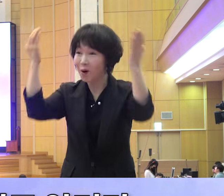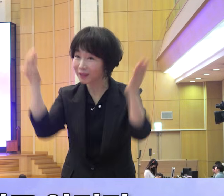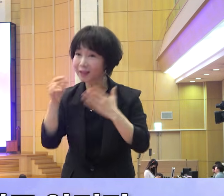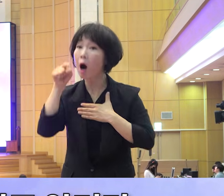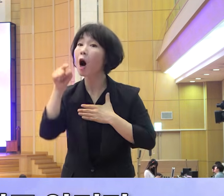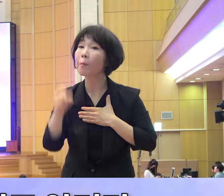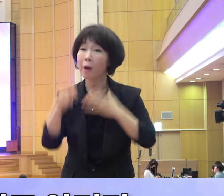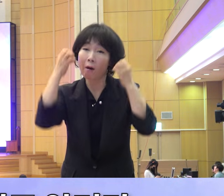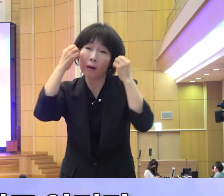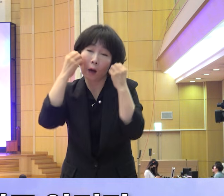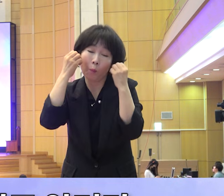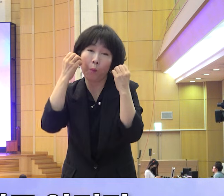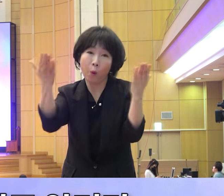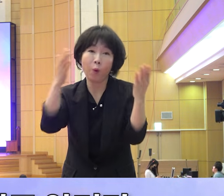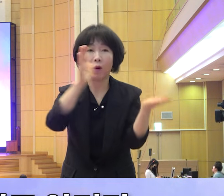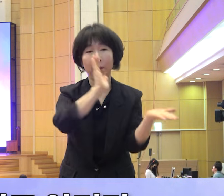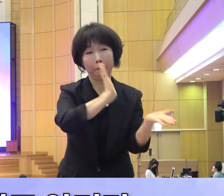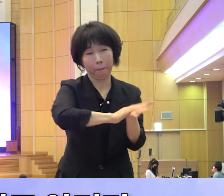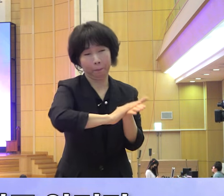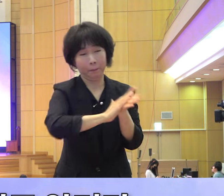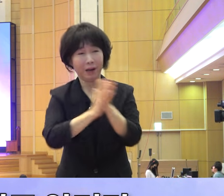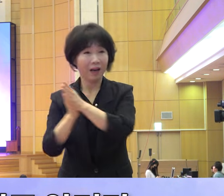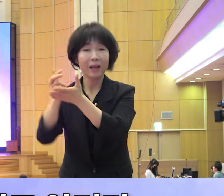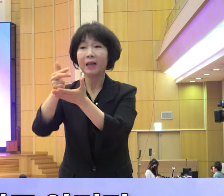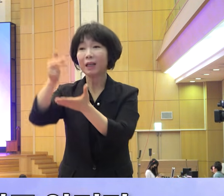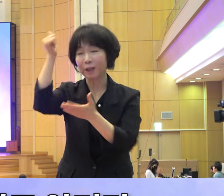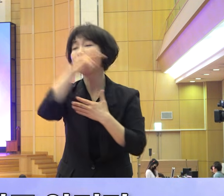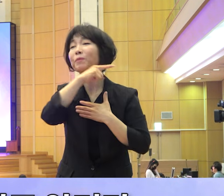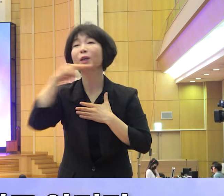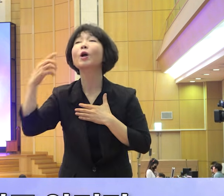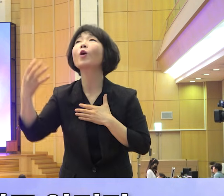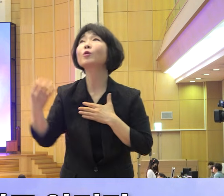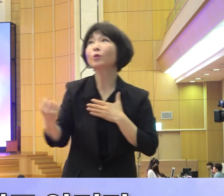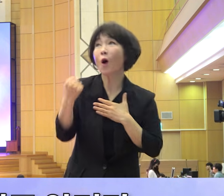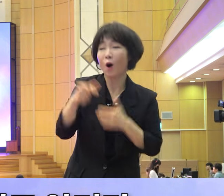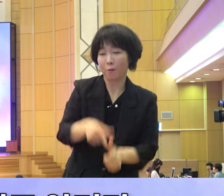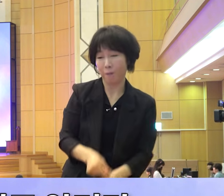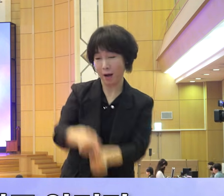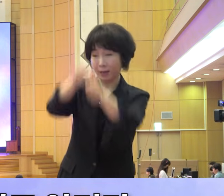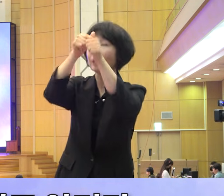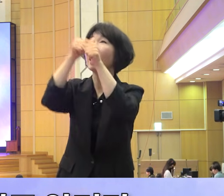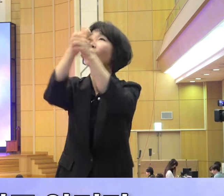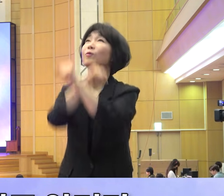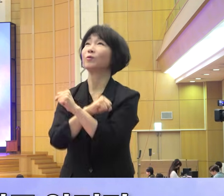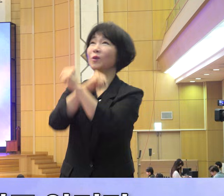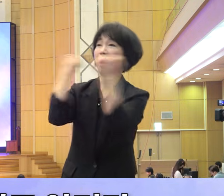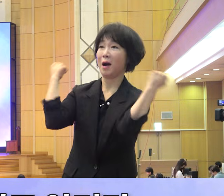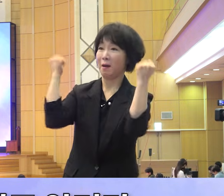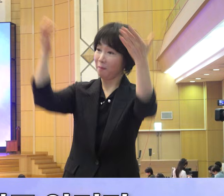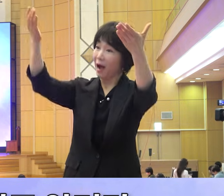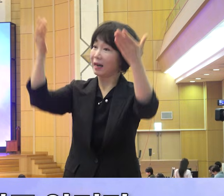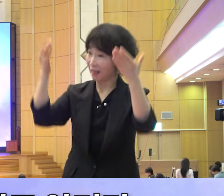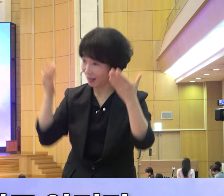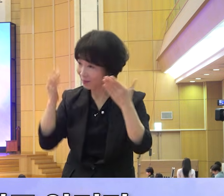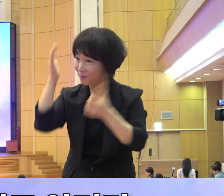나의 모든 것 변하고 그 피로 구속하셨네.